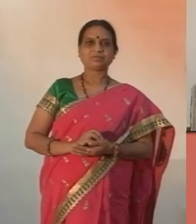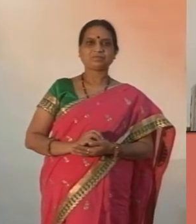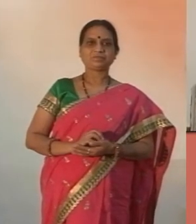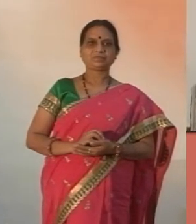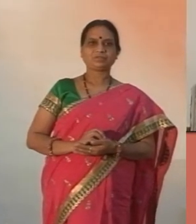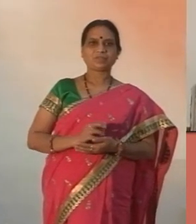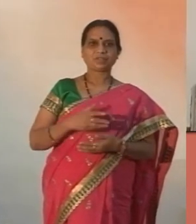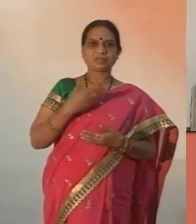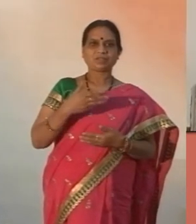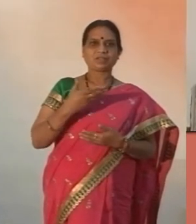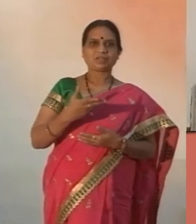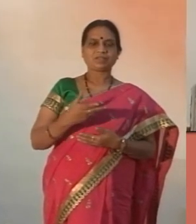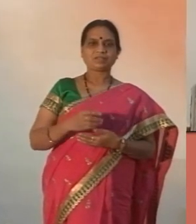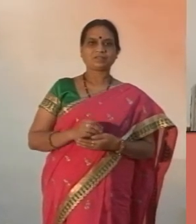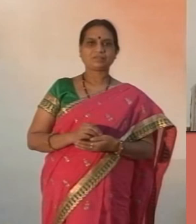क्योंकि कहा जाता है